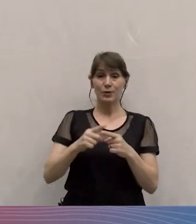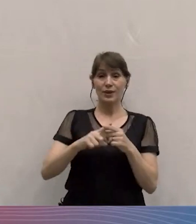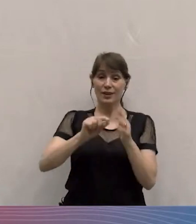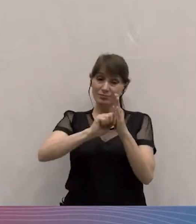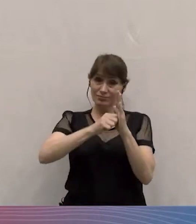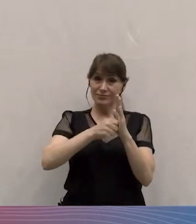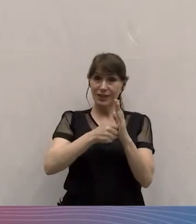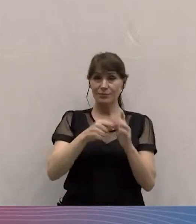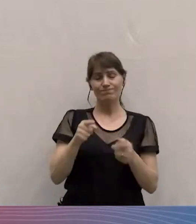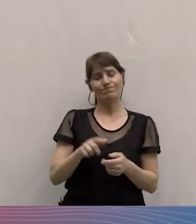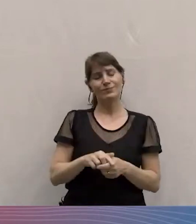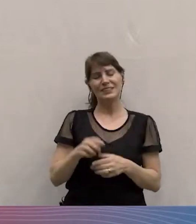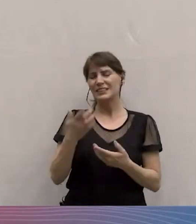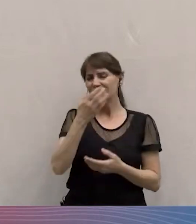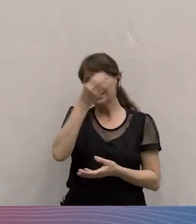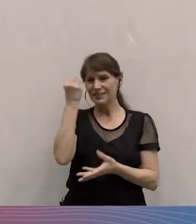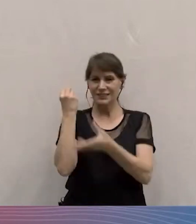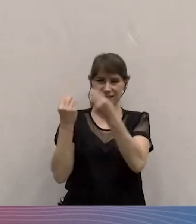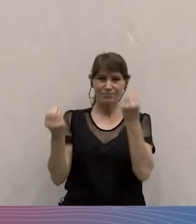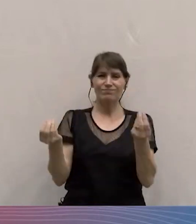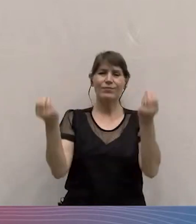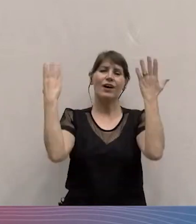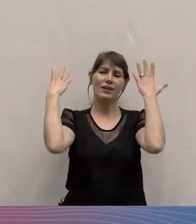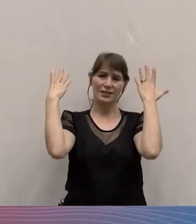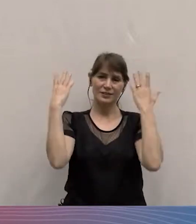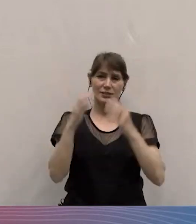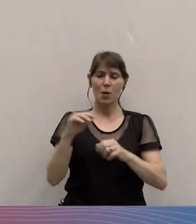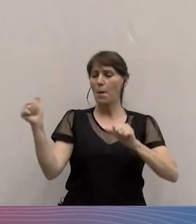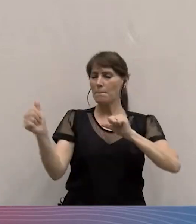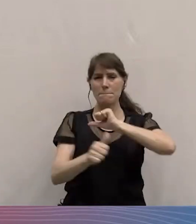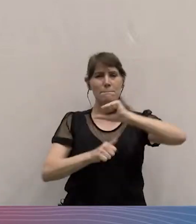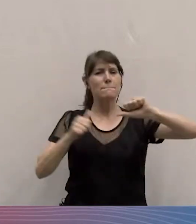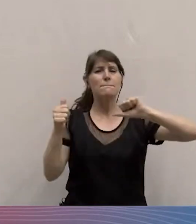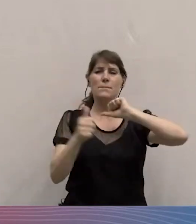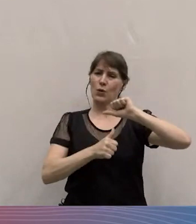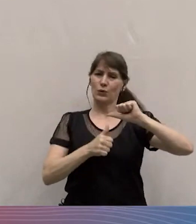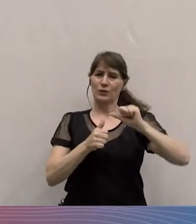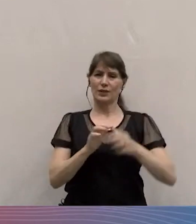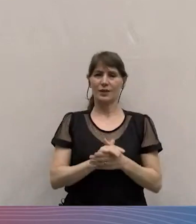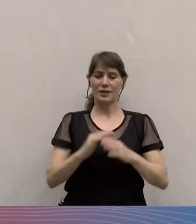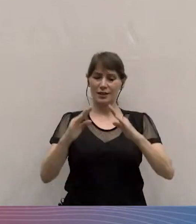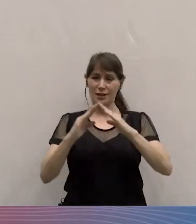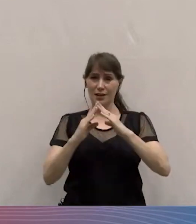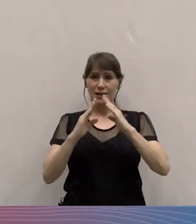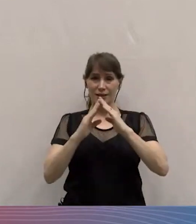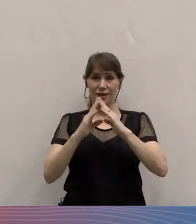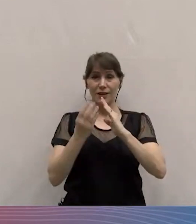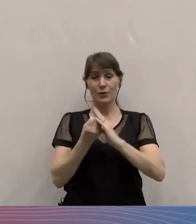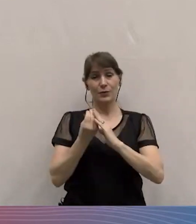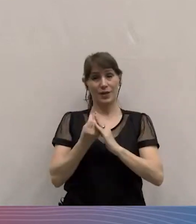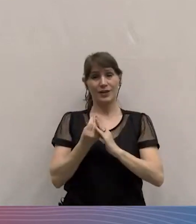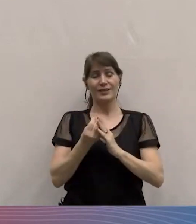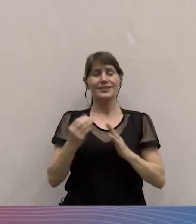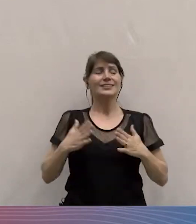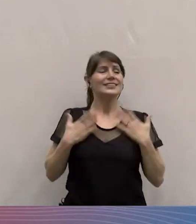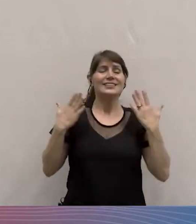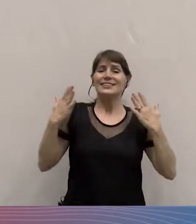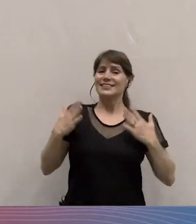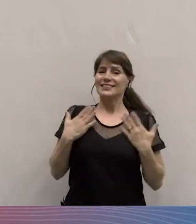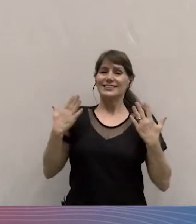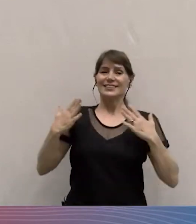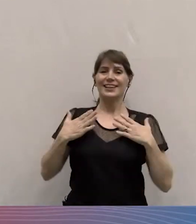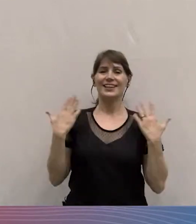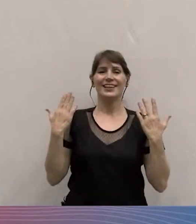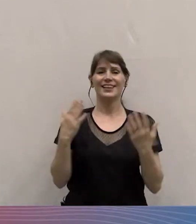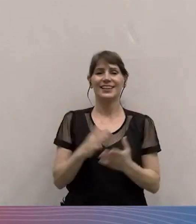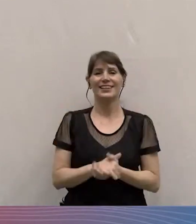reuniões. Irmão, chega dessa época. Vamos ir para a casa do Senhor com alegria.